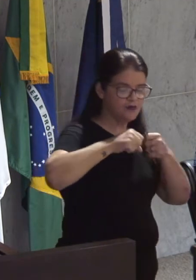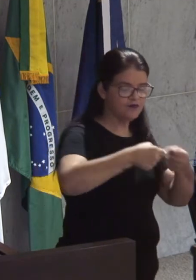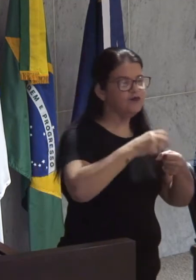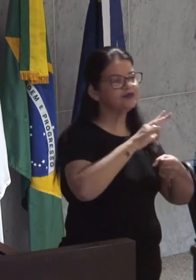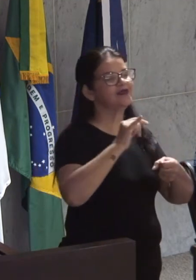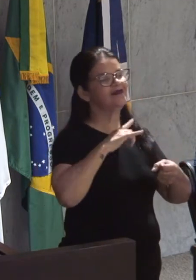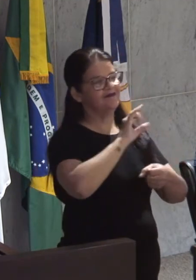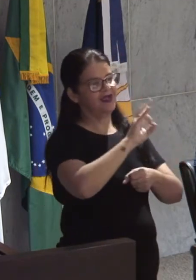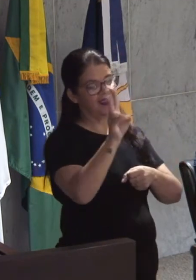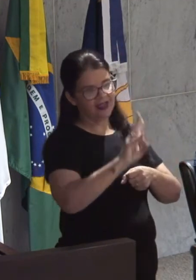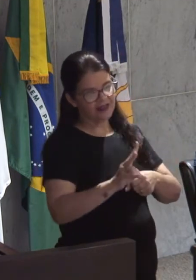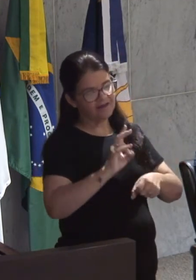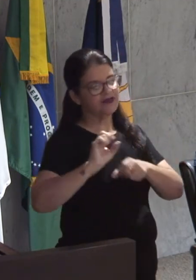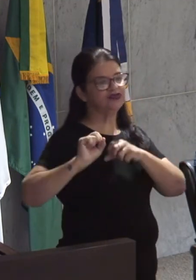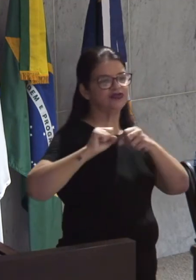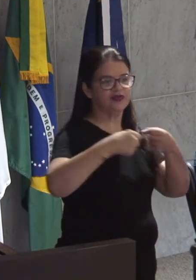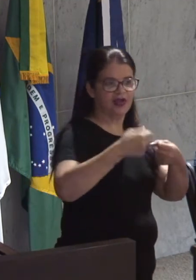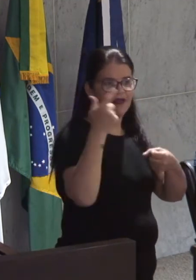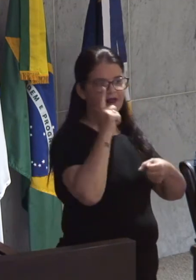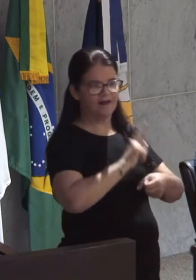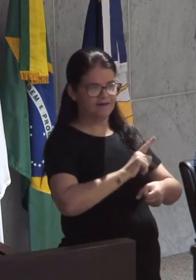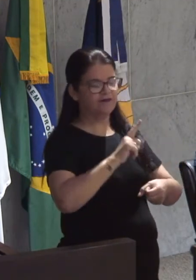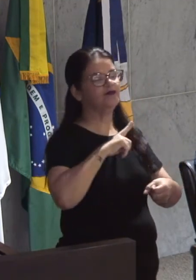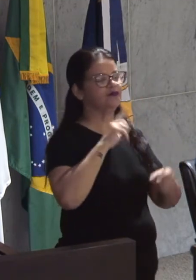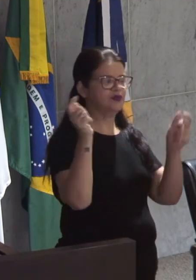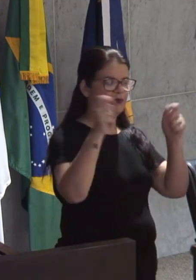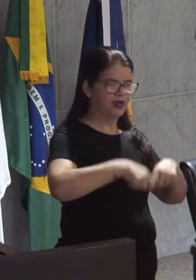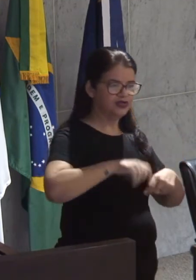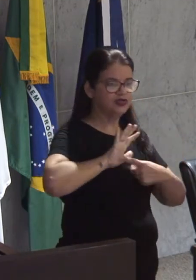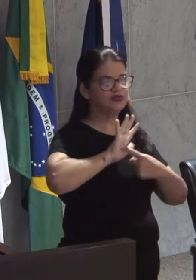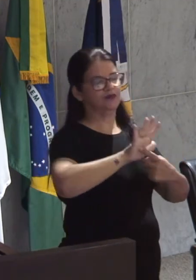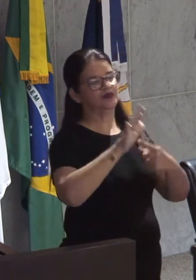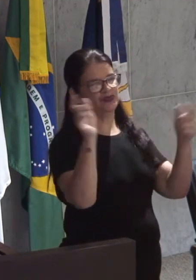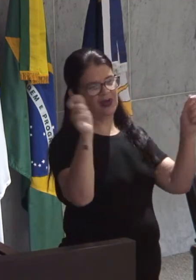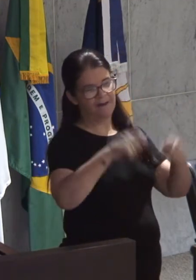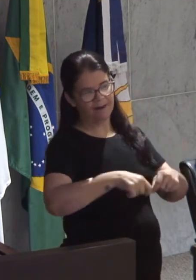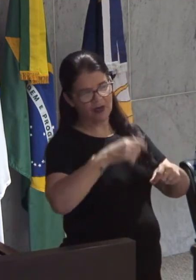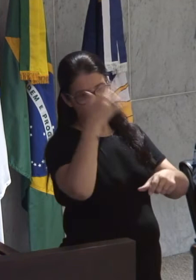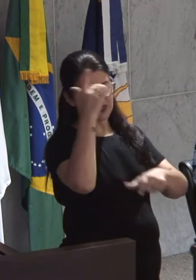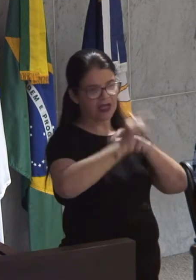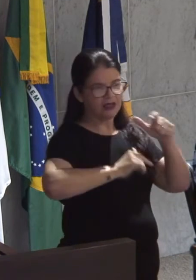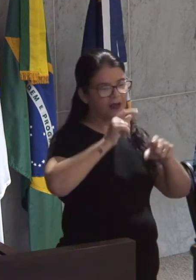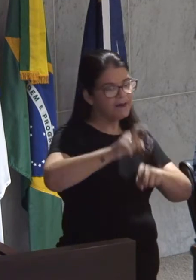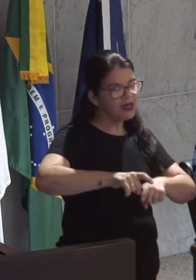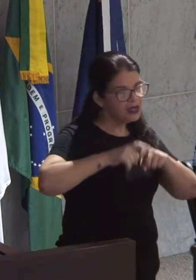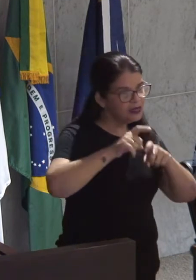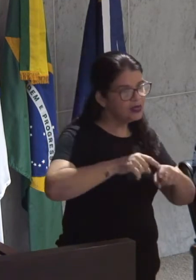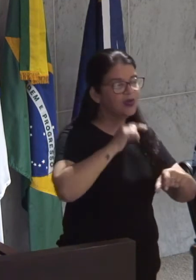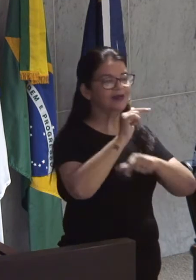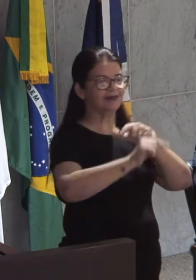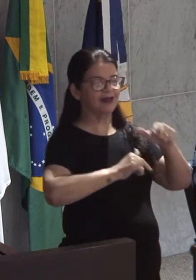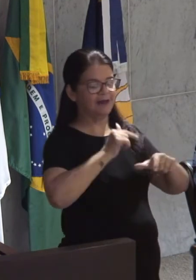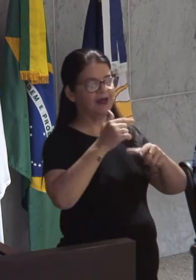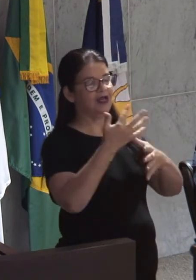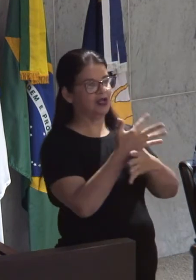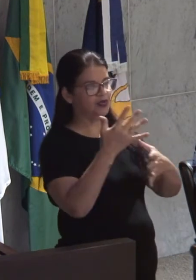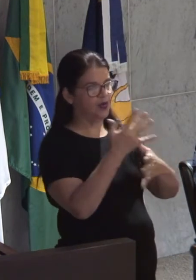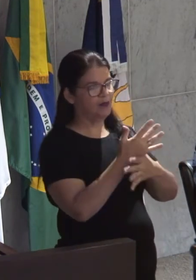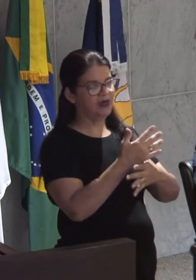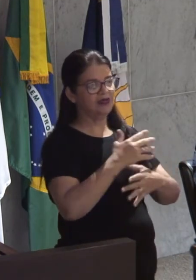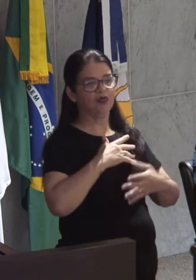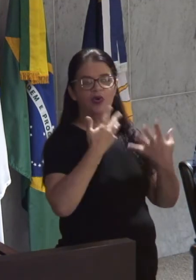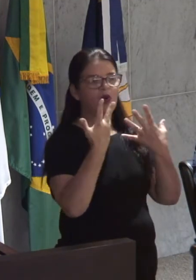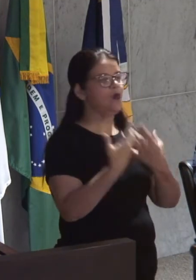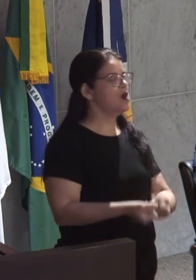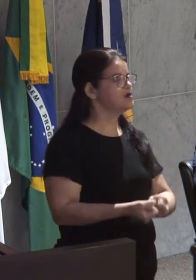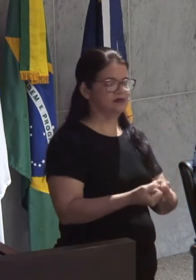vai cada vez mais ganhar força para que a gente possa mostrar que trabalhador rural, que trabalhador urbano não